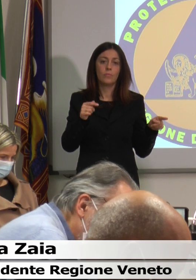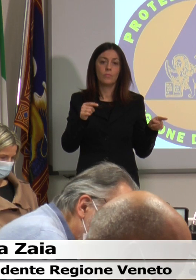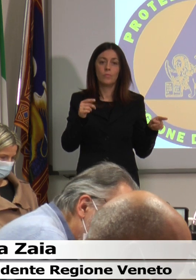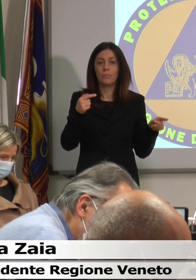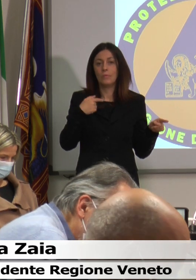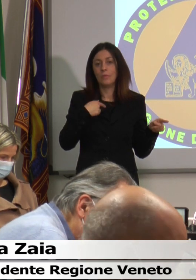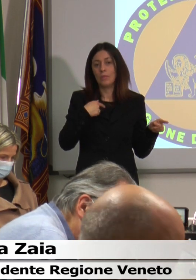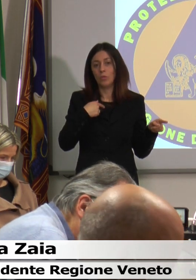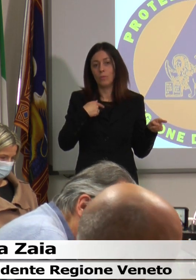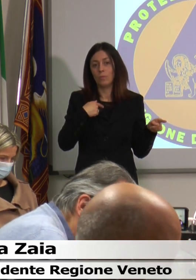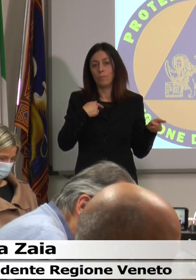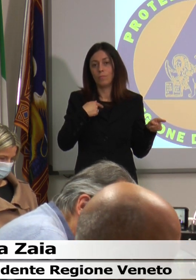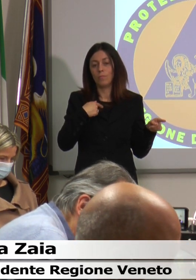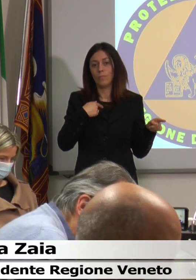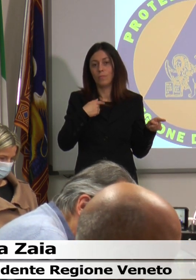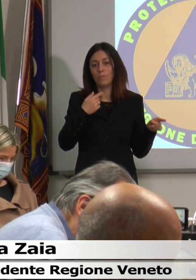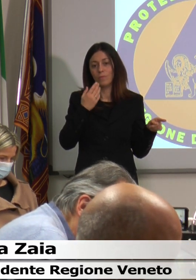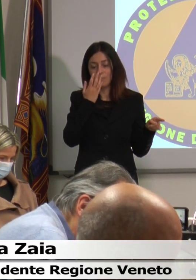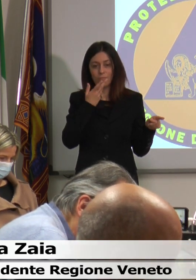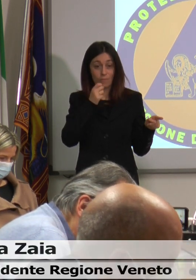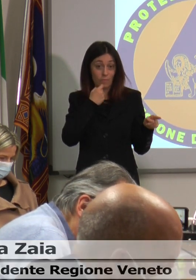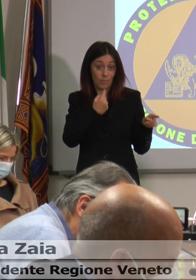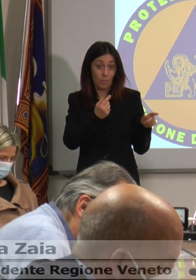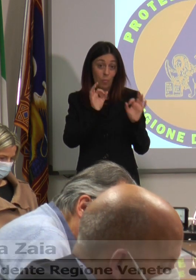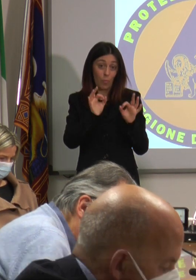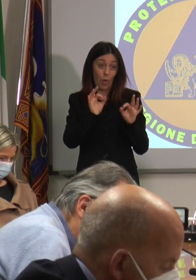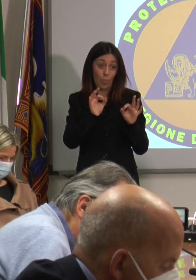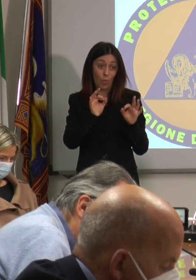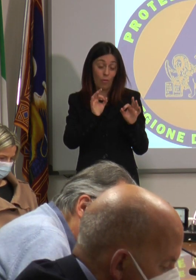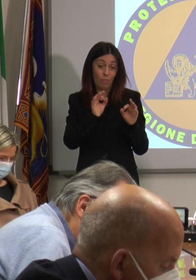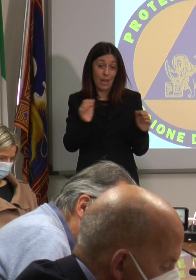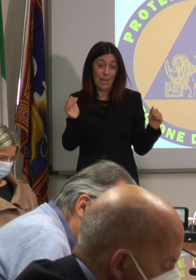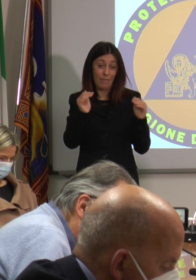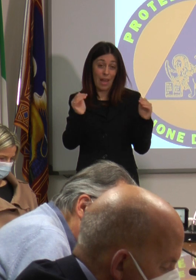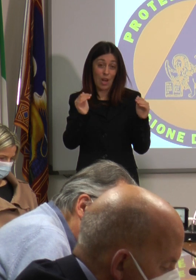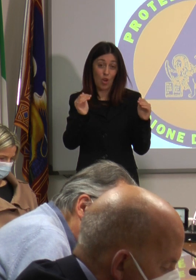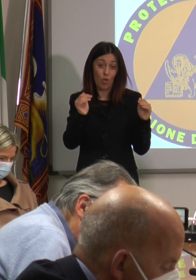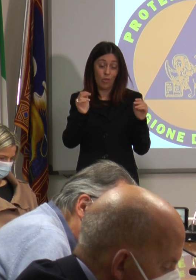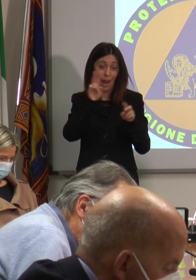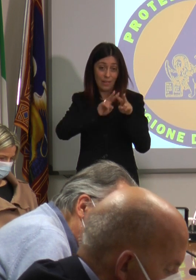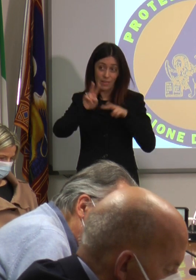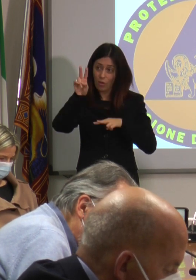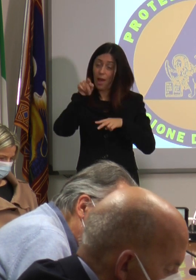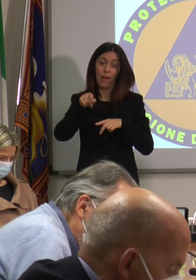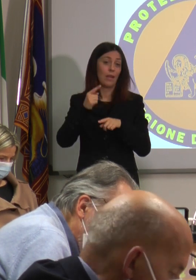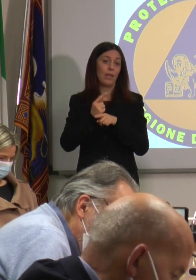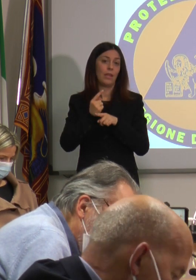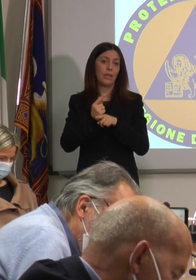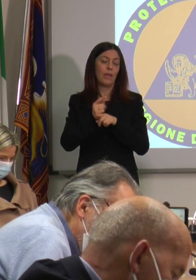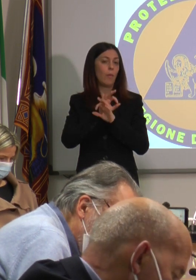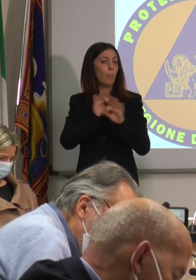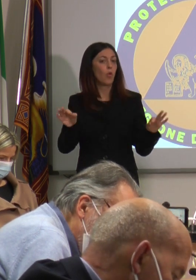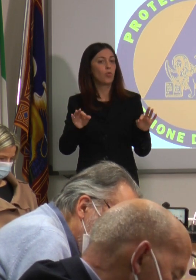orecchie ed intende, intende, che a livello nazionale si stabiliscano chiaramente dei protocolli farmacologici e